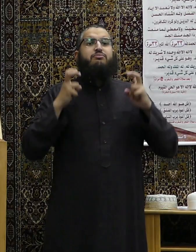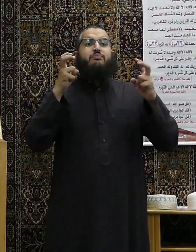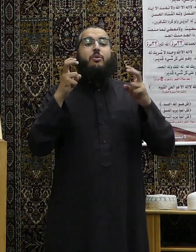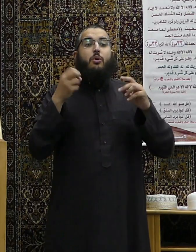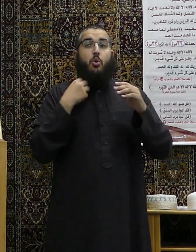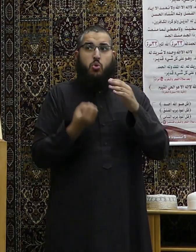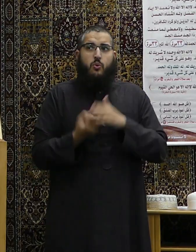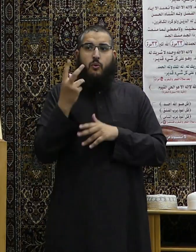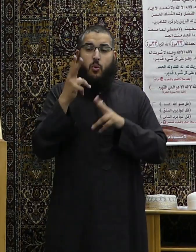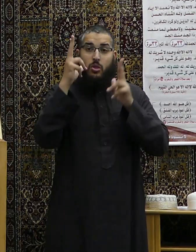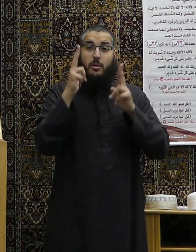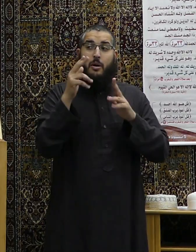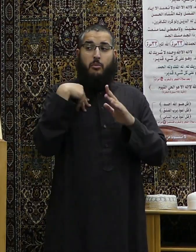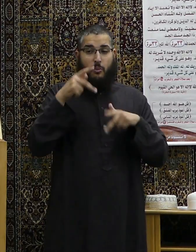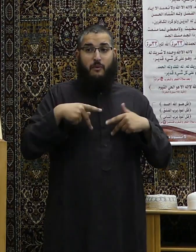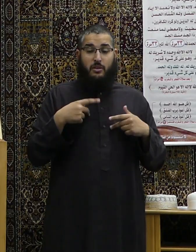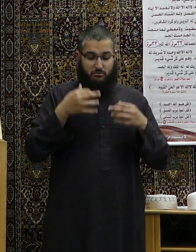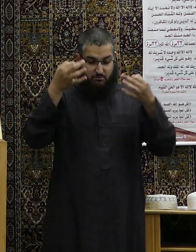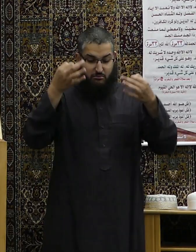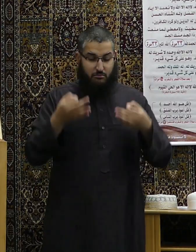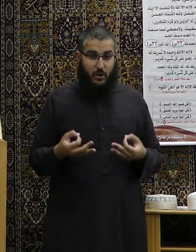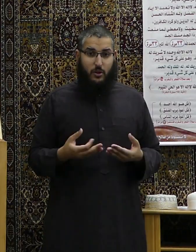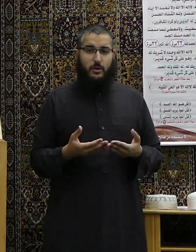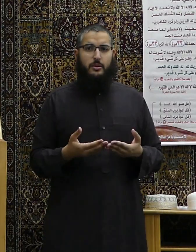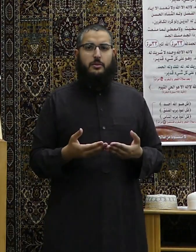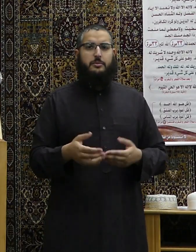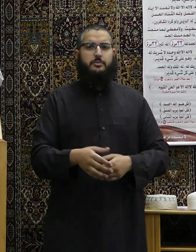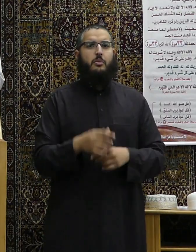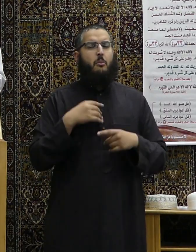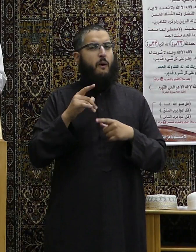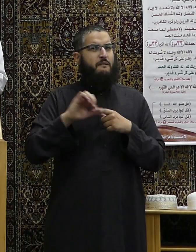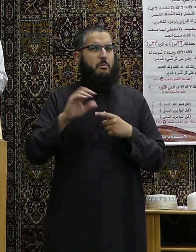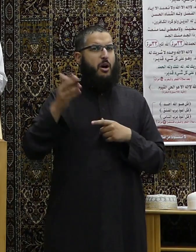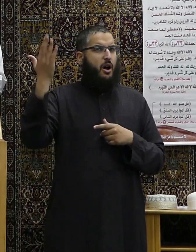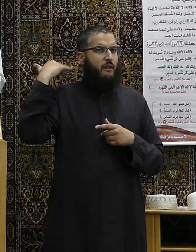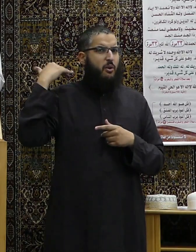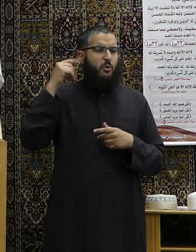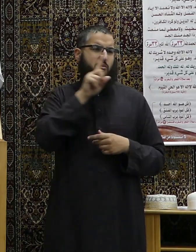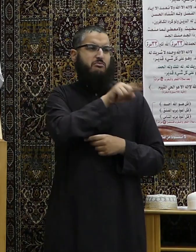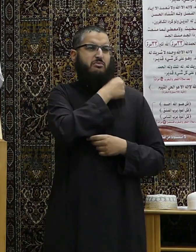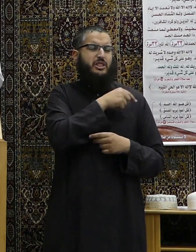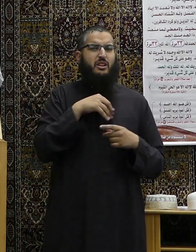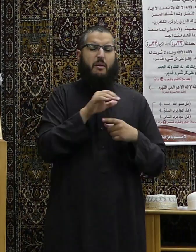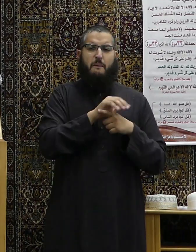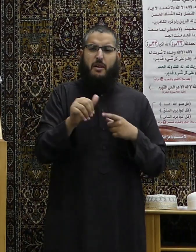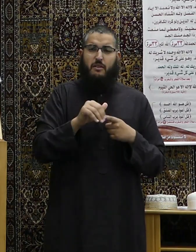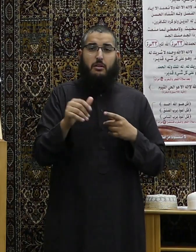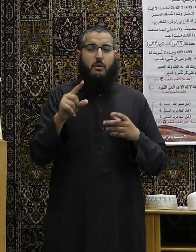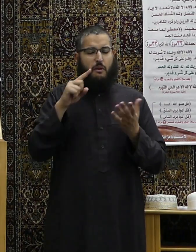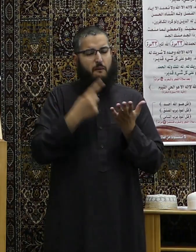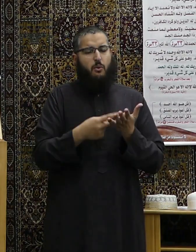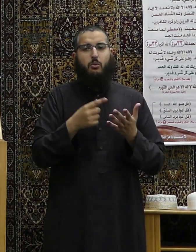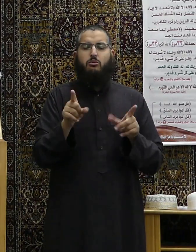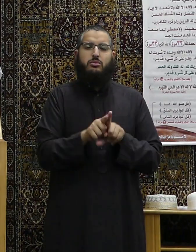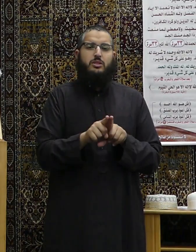comme un nouveau départ pour ta vie. Fais le bilan des actions que tu ne faisais pas, des péchés que tu faisais. Et il faut impérativement